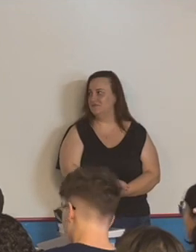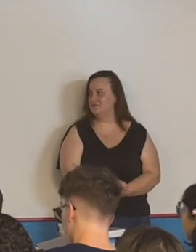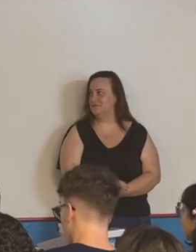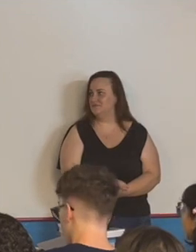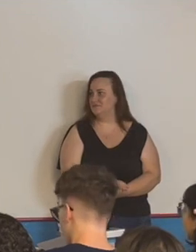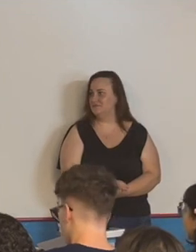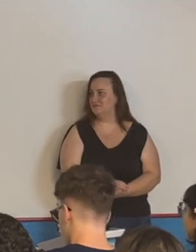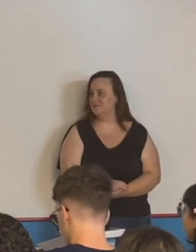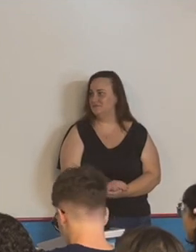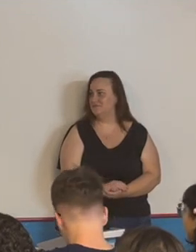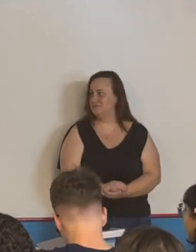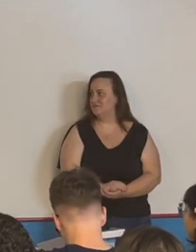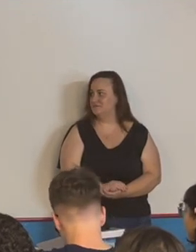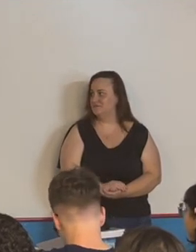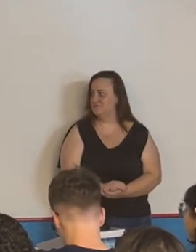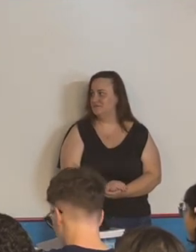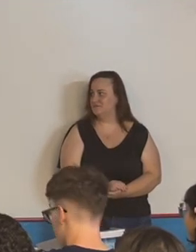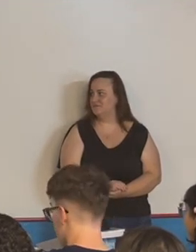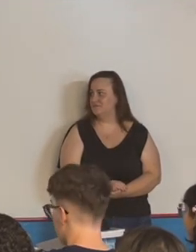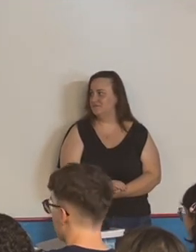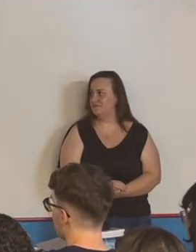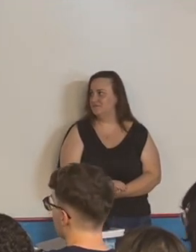Aqui,